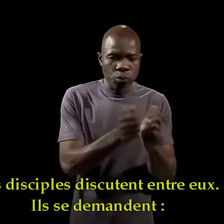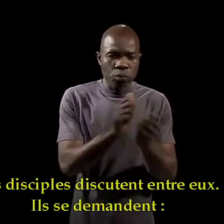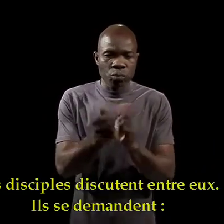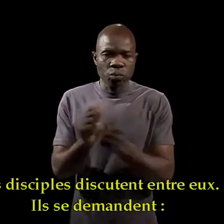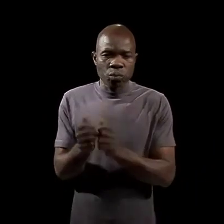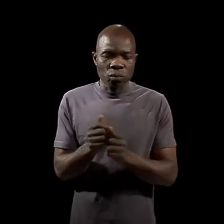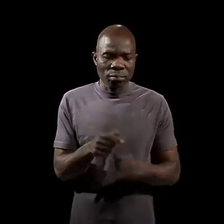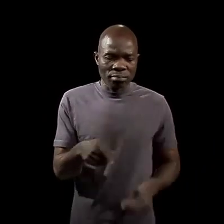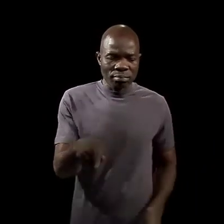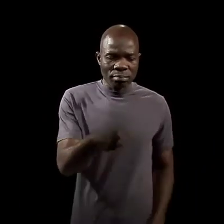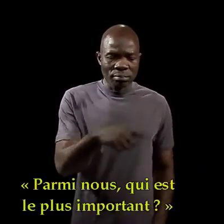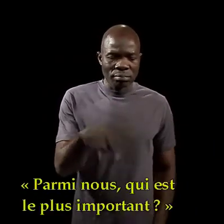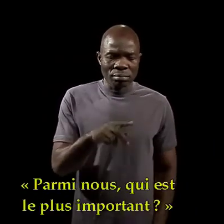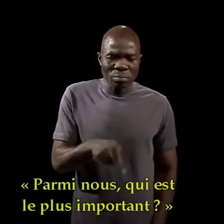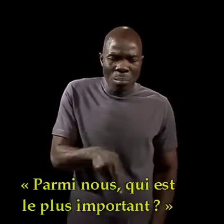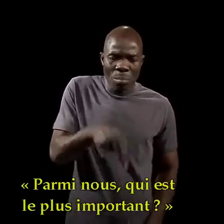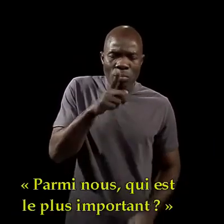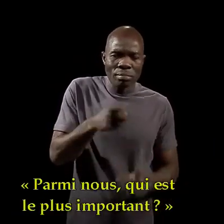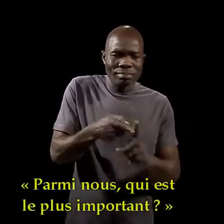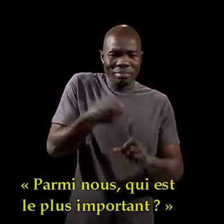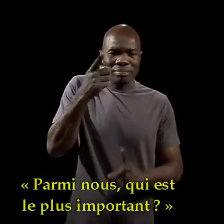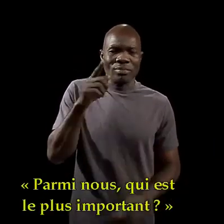demandent: Parmi nous, qui est le plus important?